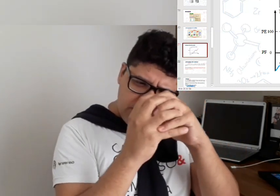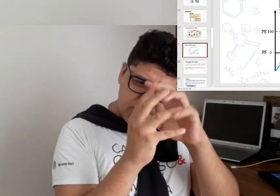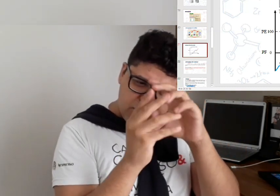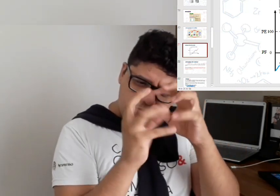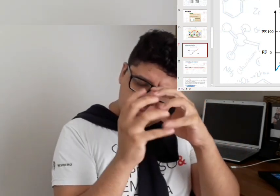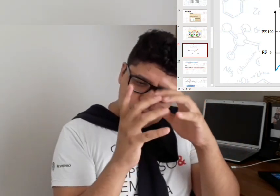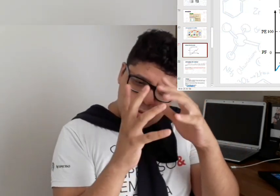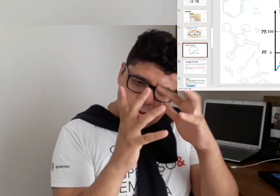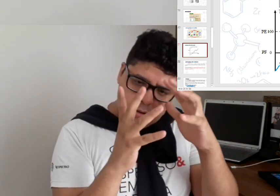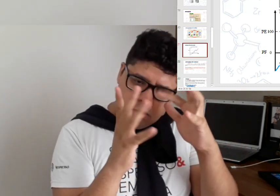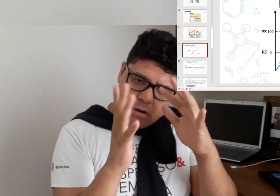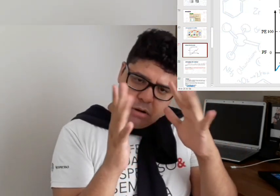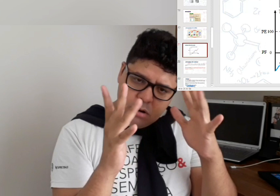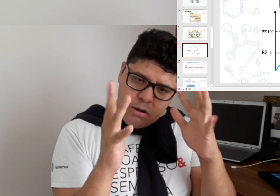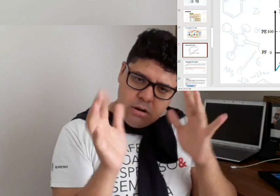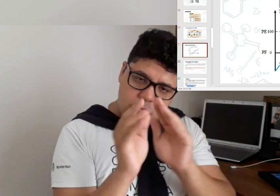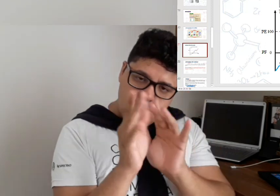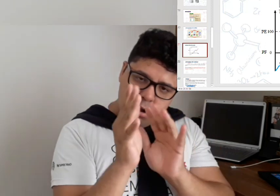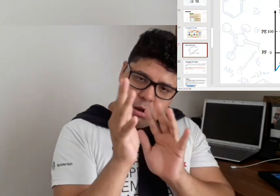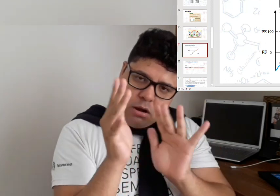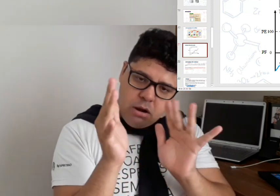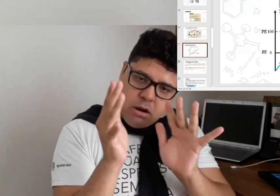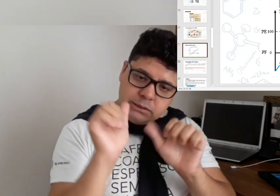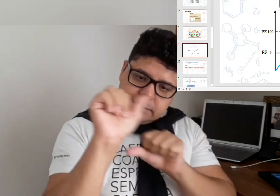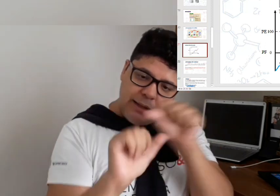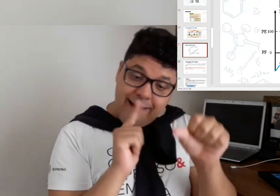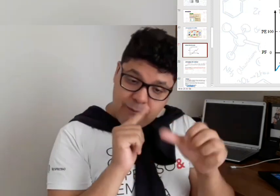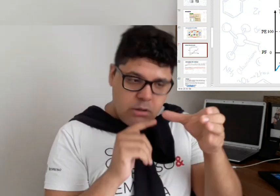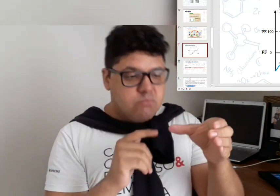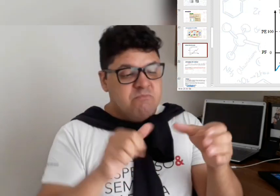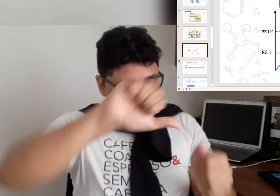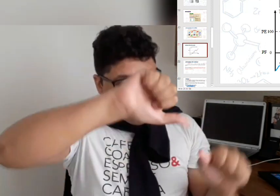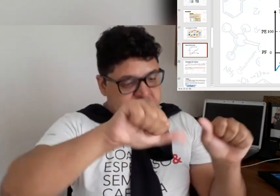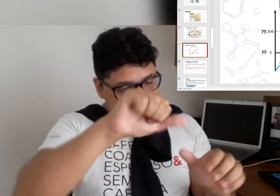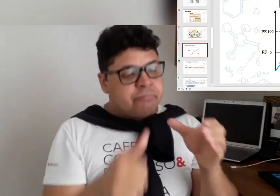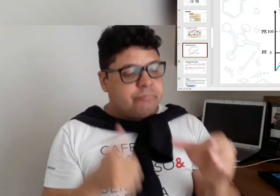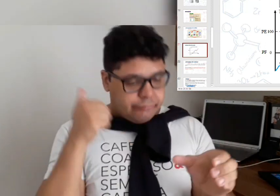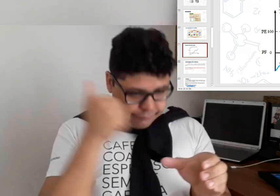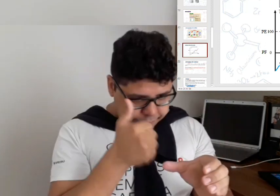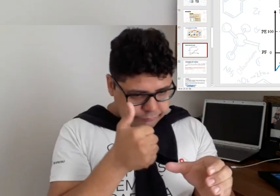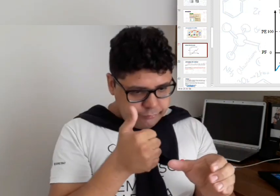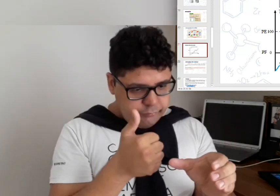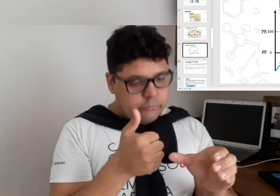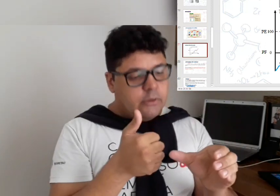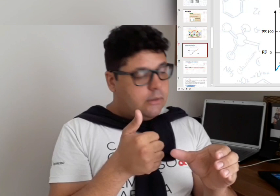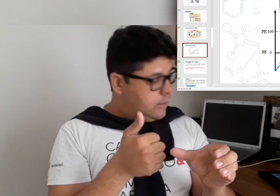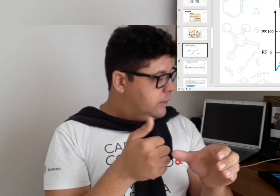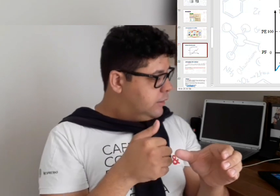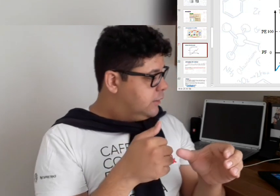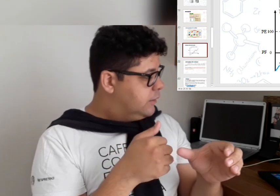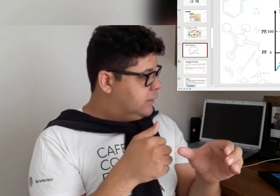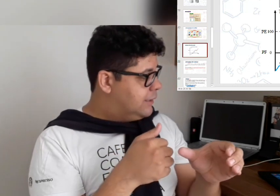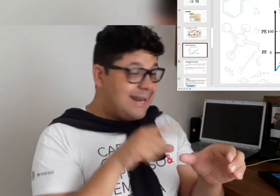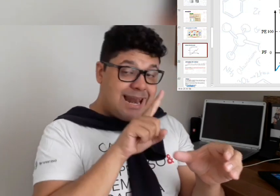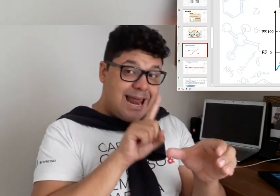para o sólido, a temperatura não vai aumentar. Ela começa a aumentar a partir de quando tudo isso já aconteceu. Toda essa mudança já